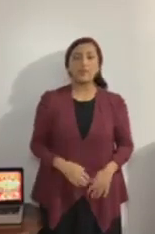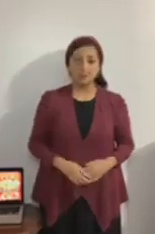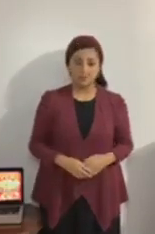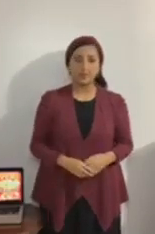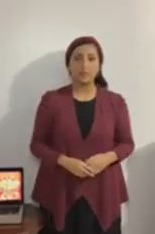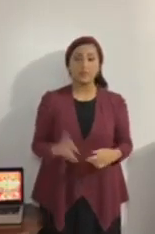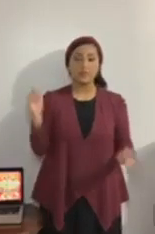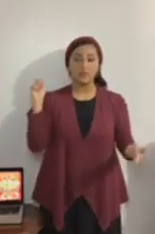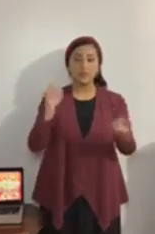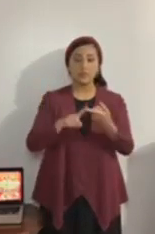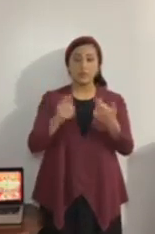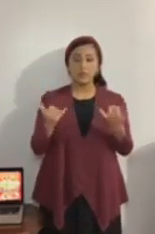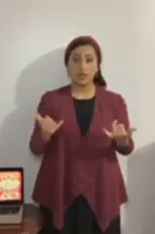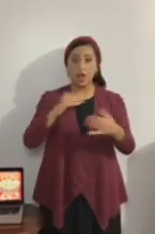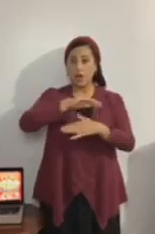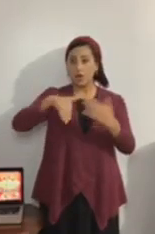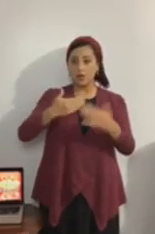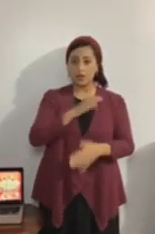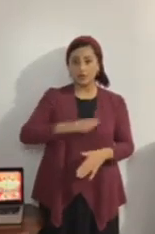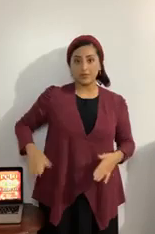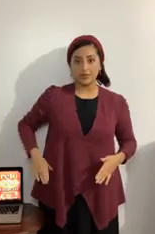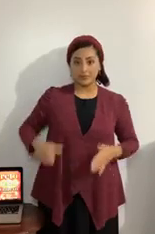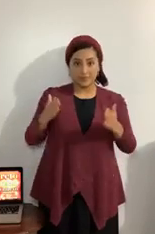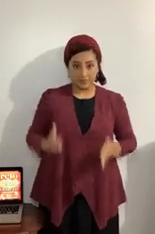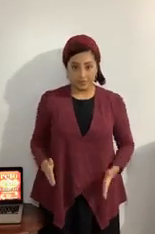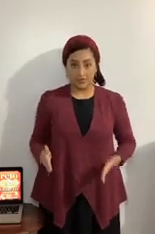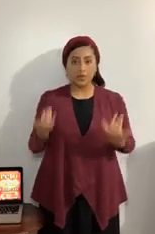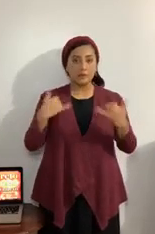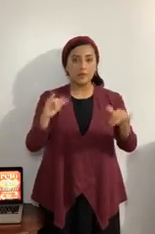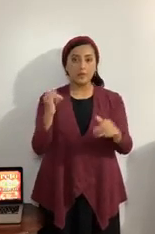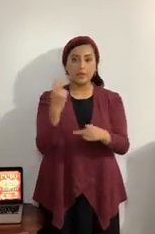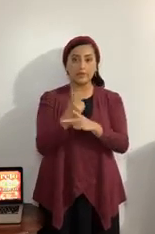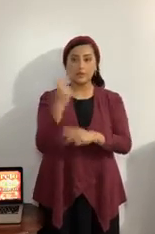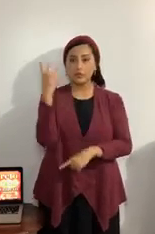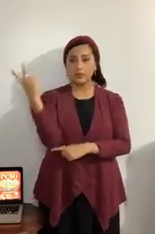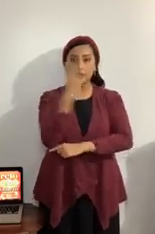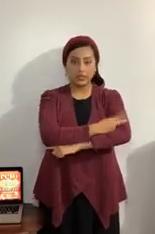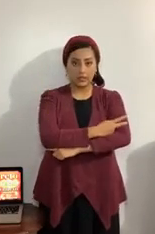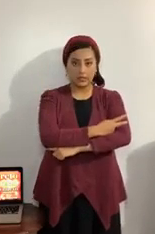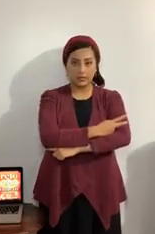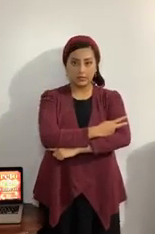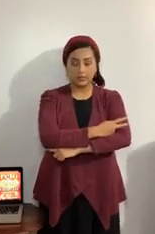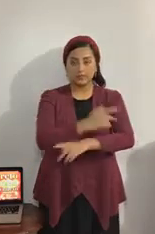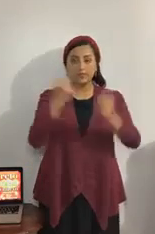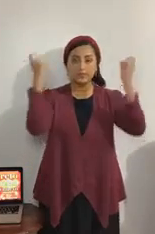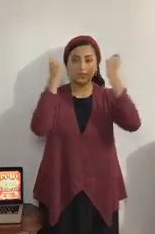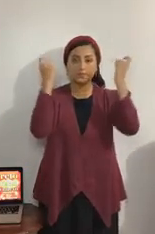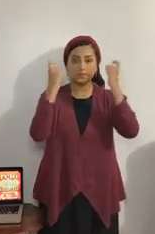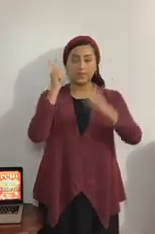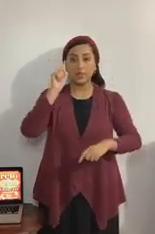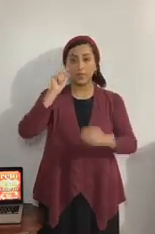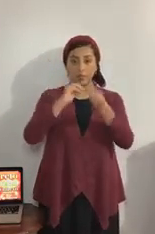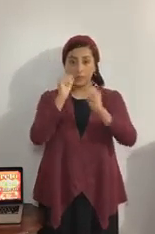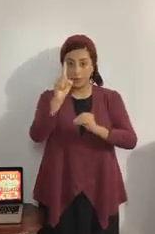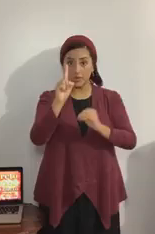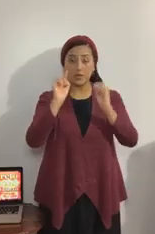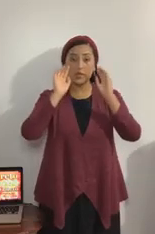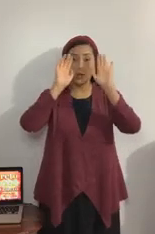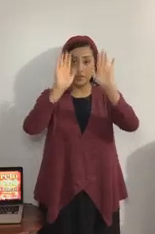fecha todos los cristianos siguen guardando estos 2 días, cuando menos de fiesta. 1, el domingo como día de